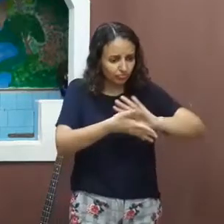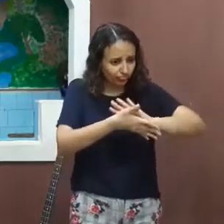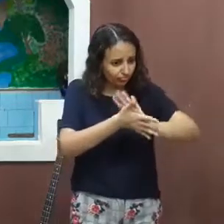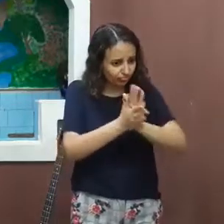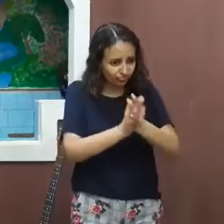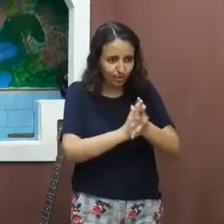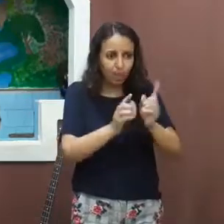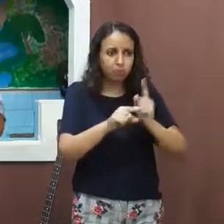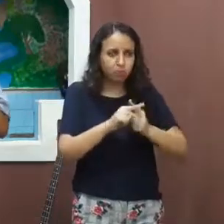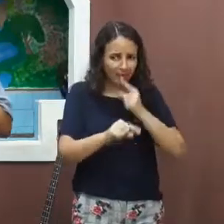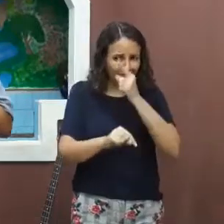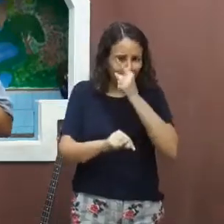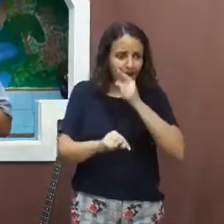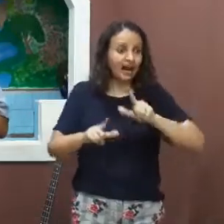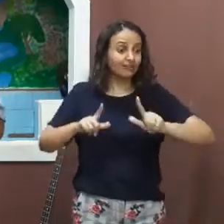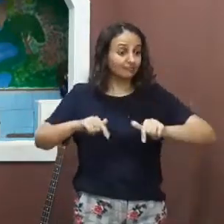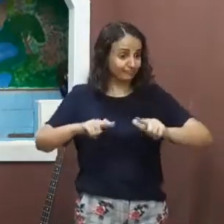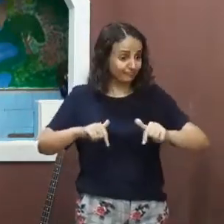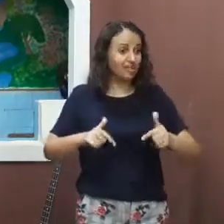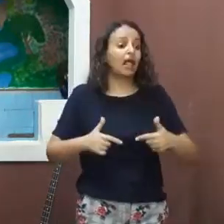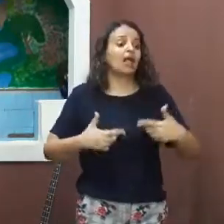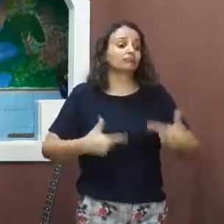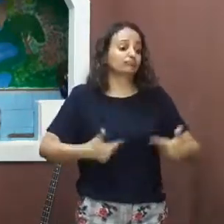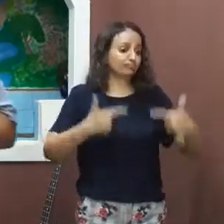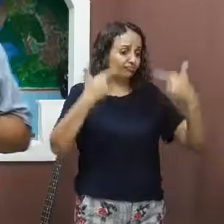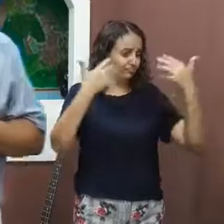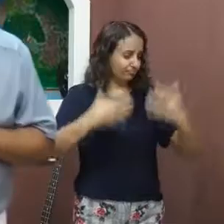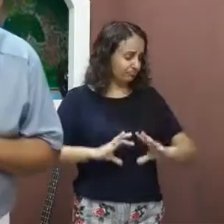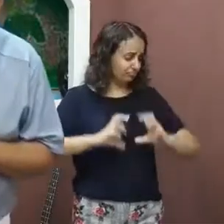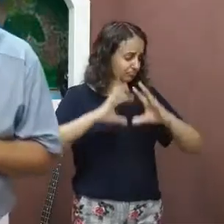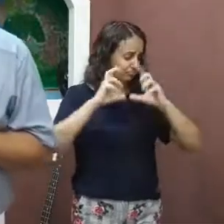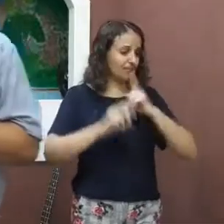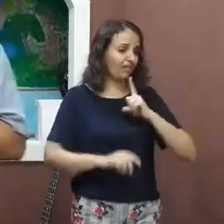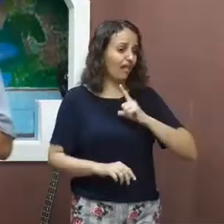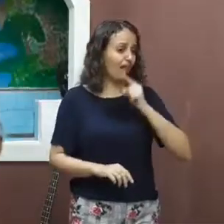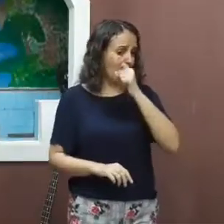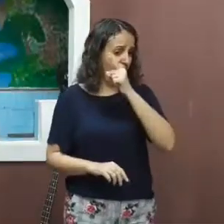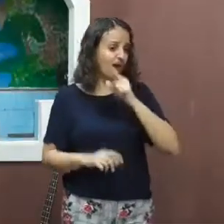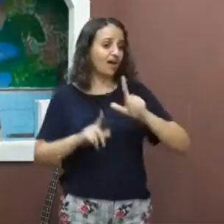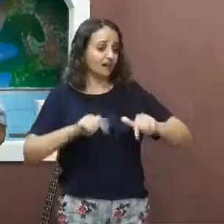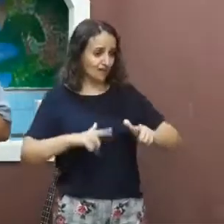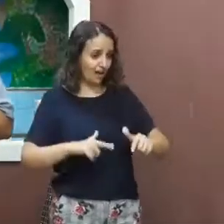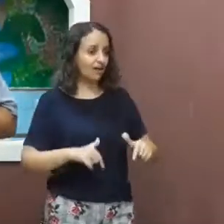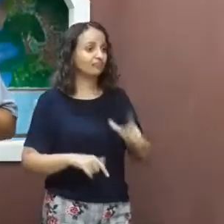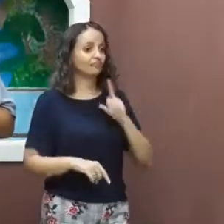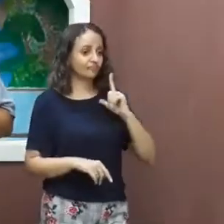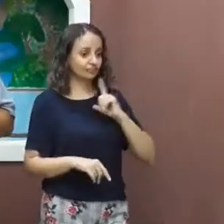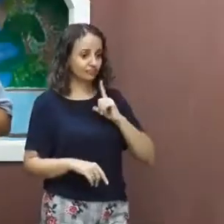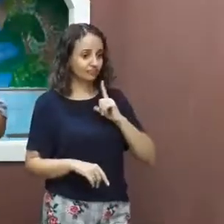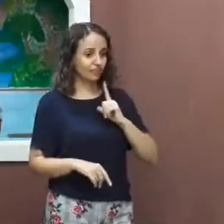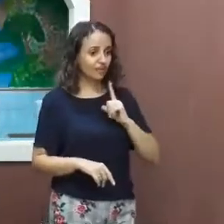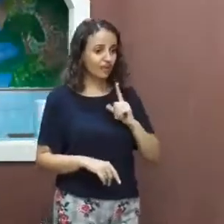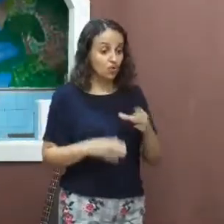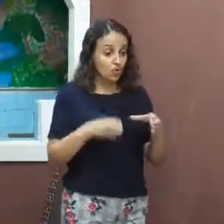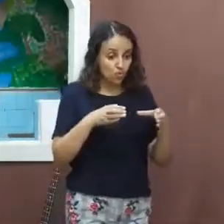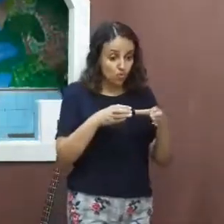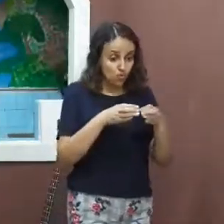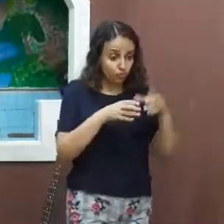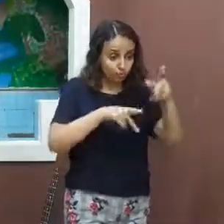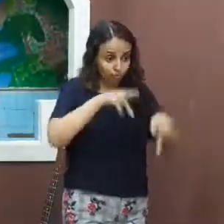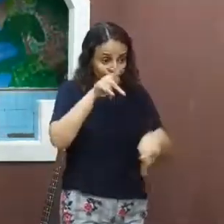perseguição. Você sabia, meus queridos, que os primeiros judeus, só para você saber como que Deus trabalha com